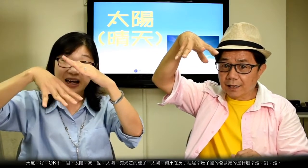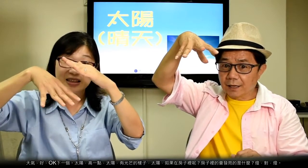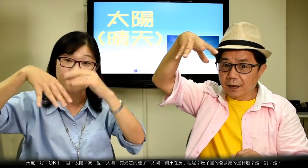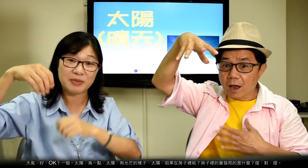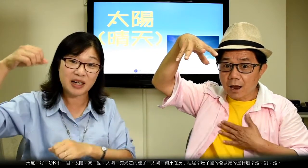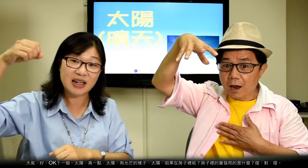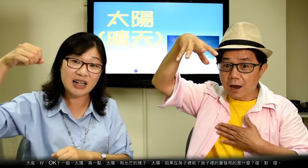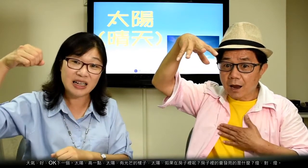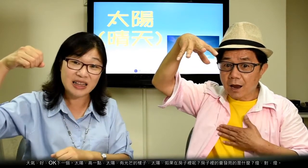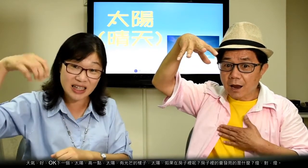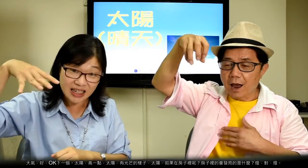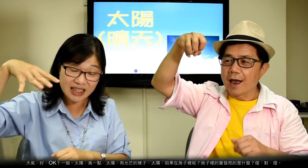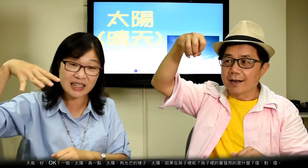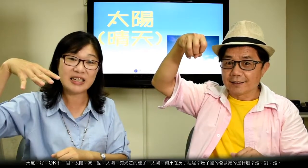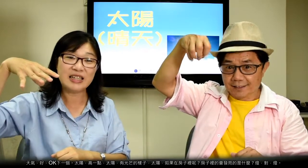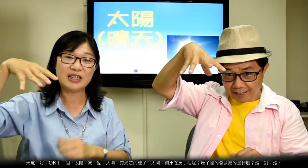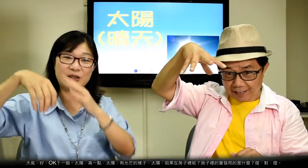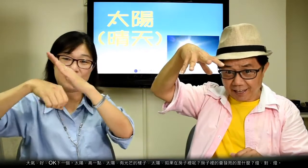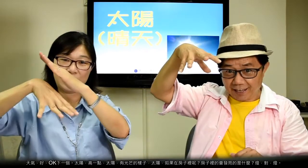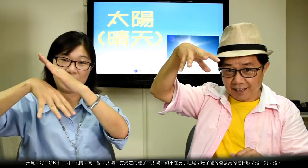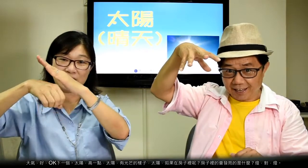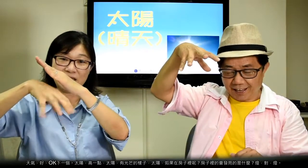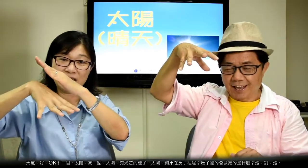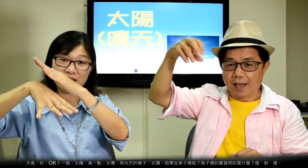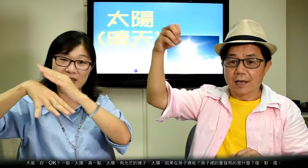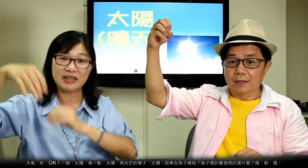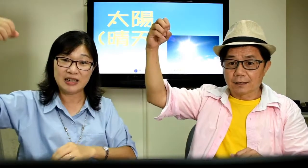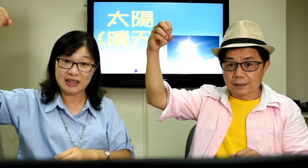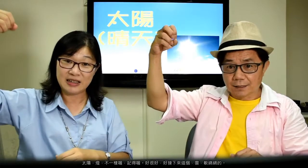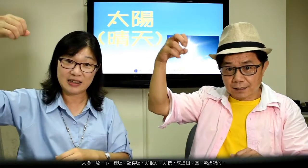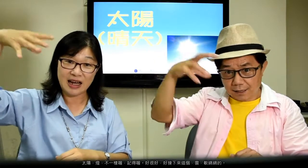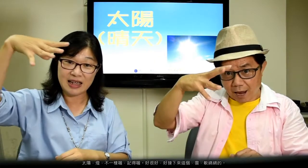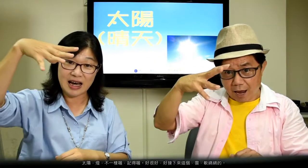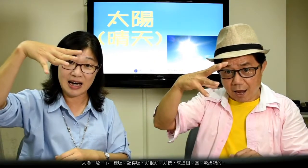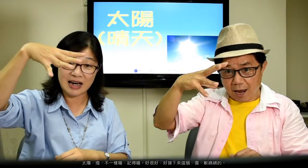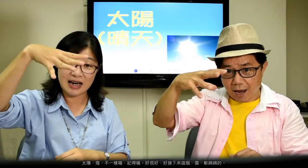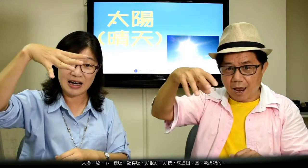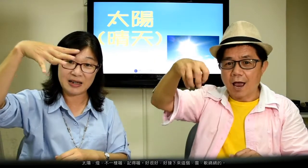亮的是什么？灯，对，灯，太阳，